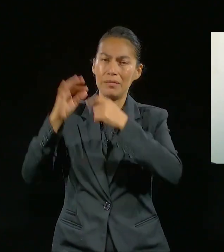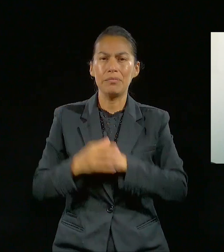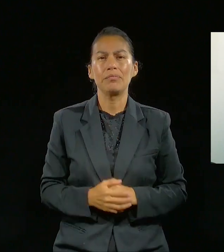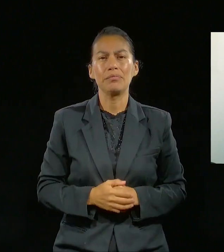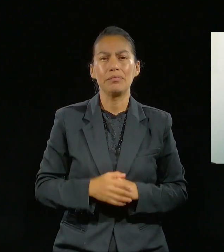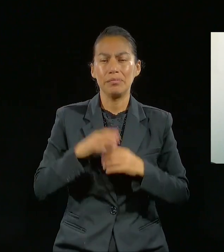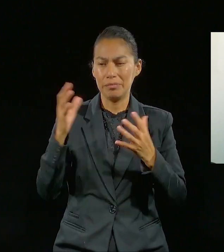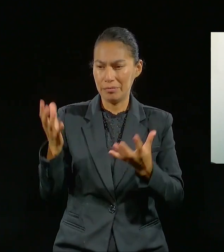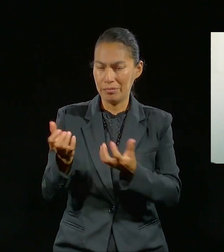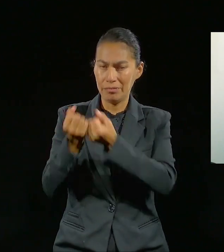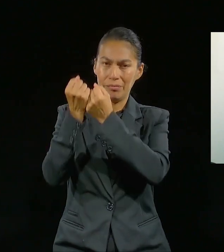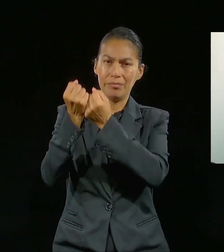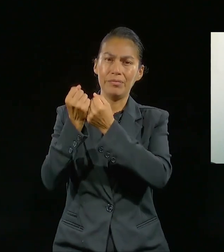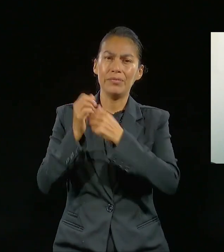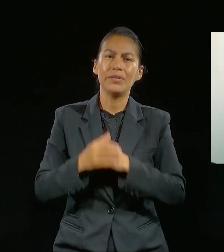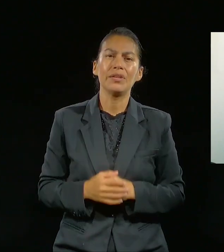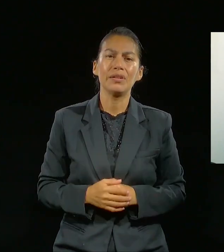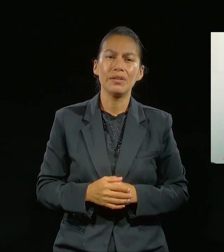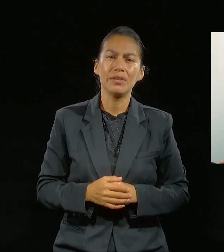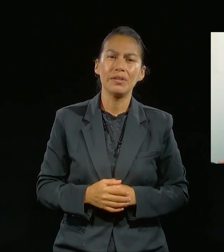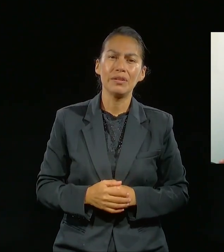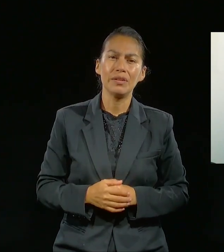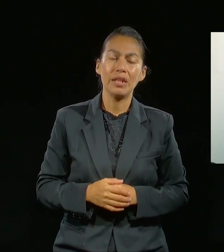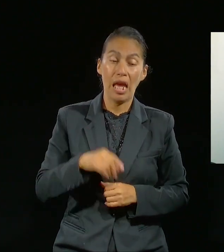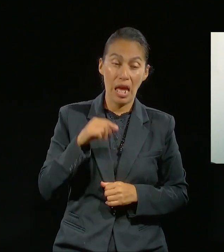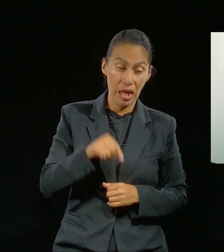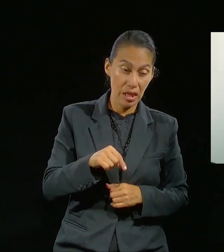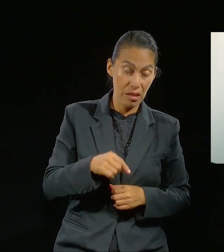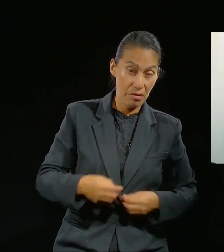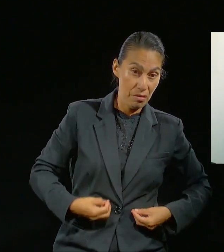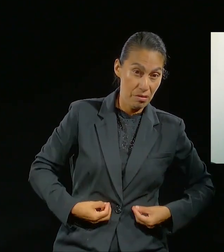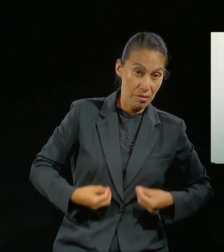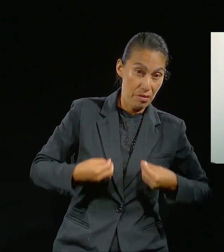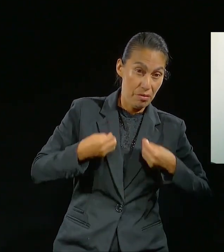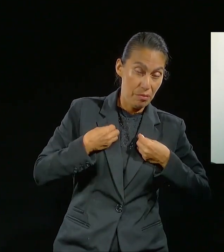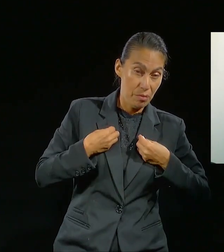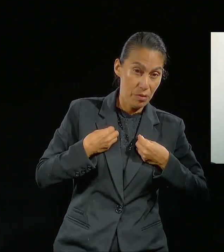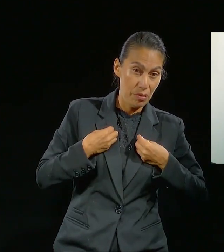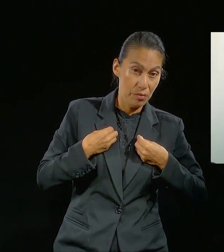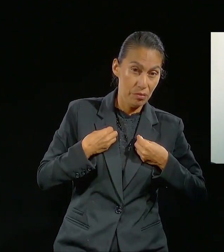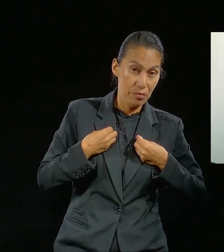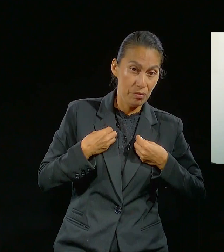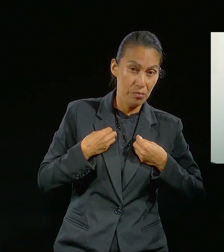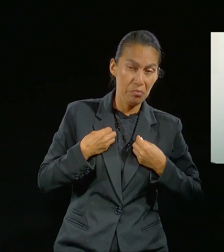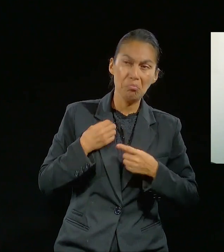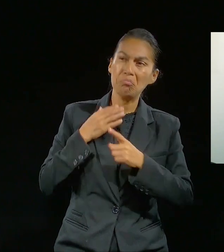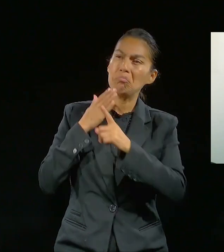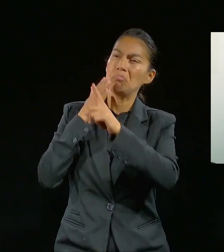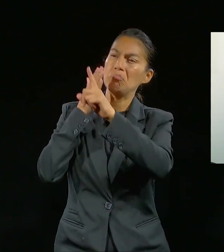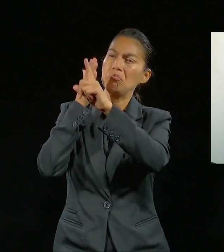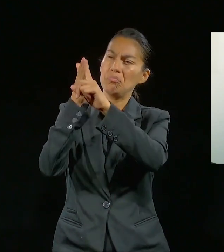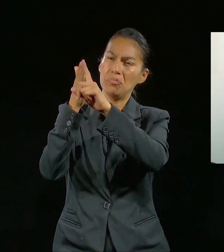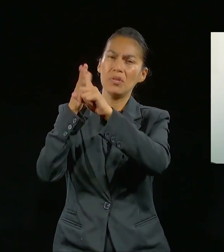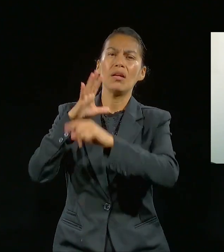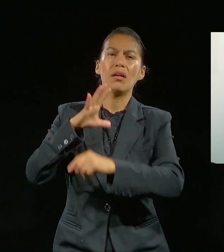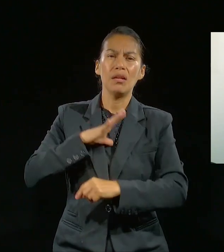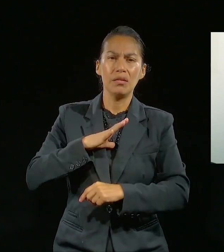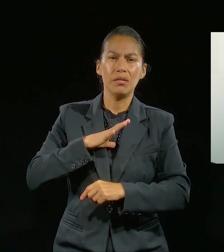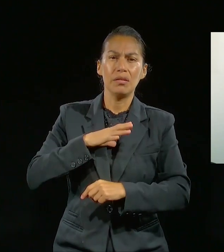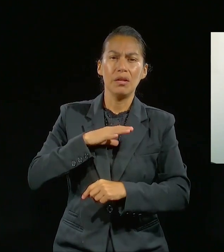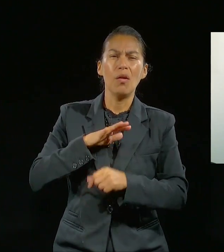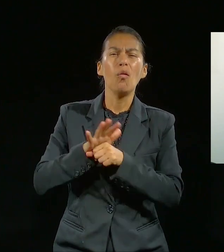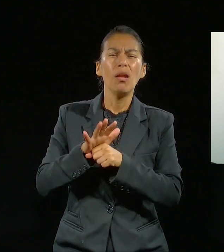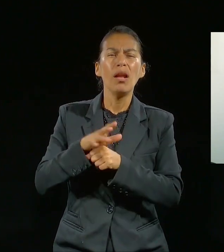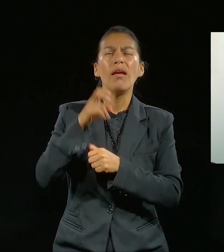a la gloria, a la salvación, porque nuestro paso en esta tierra es con un